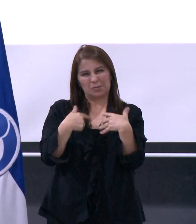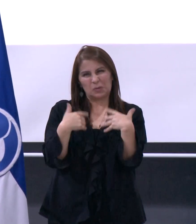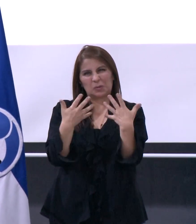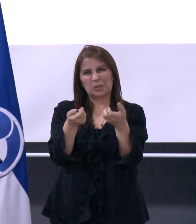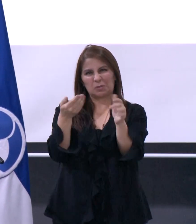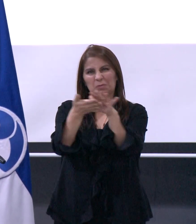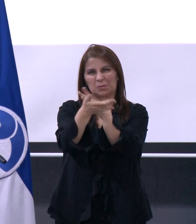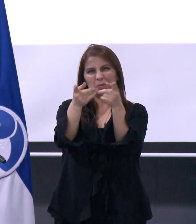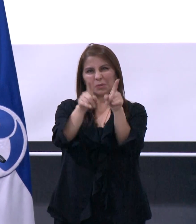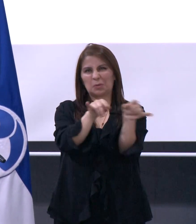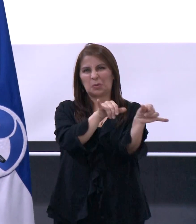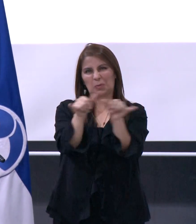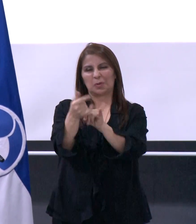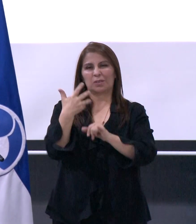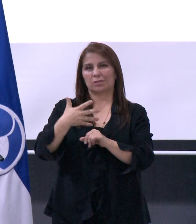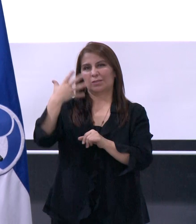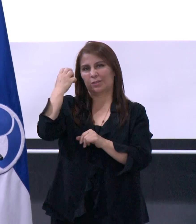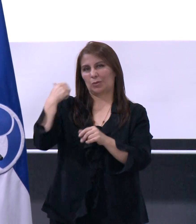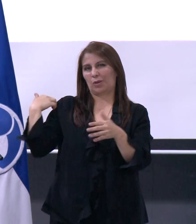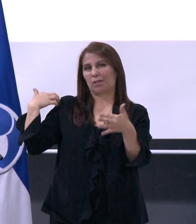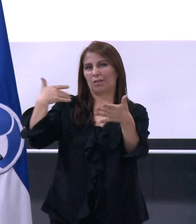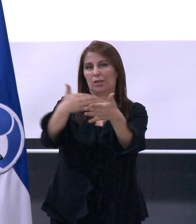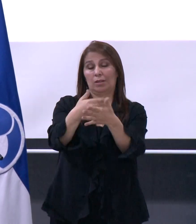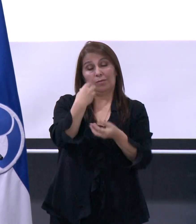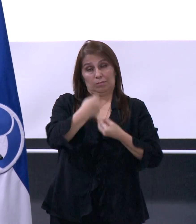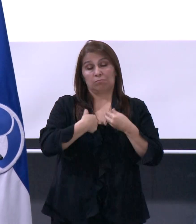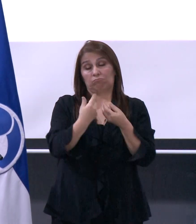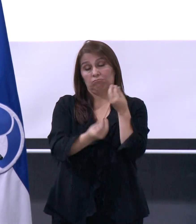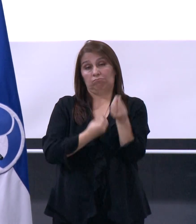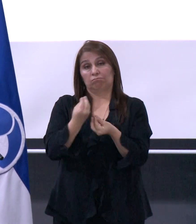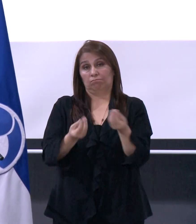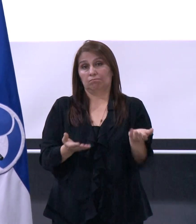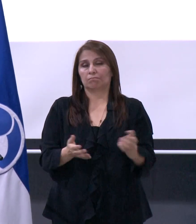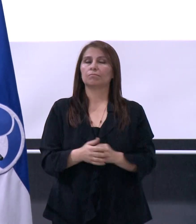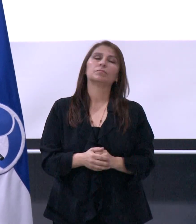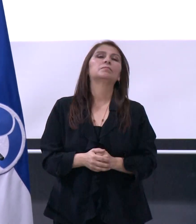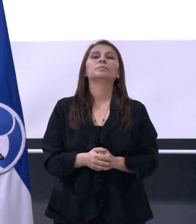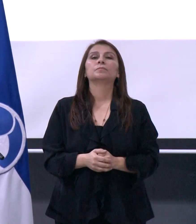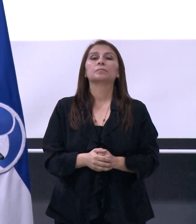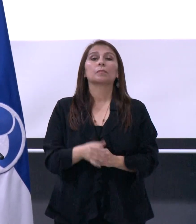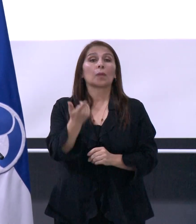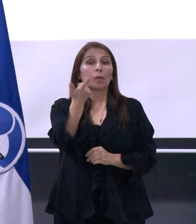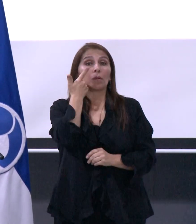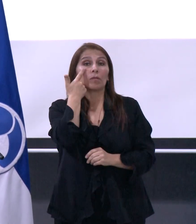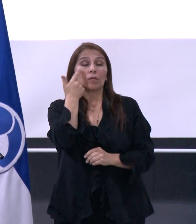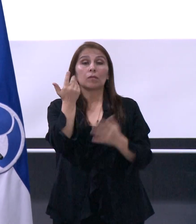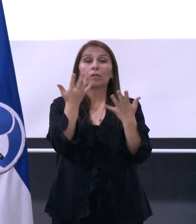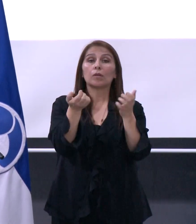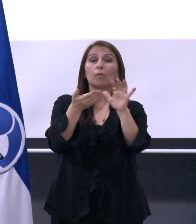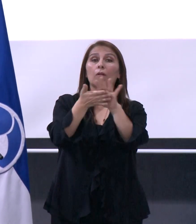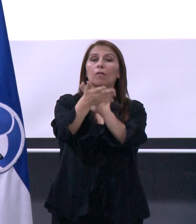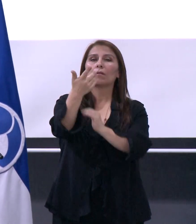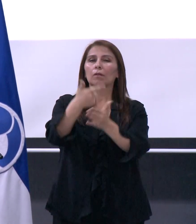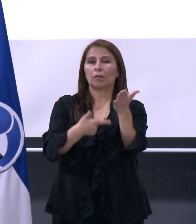poco algo de esta historia voy a hacerlo pero quiero señalar qué